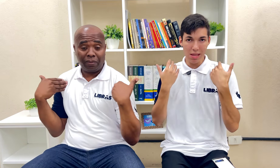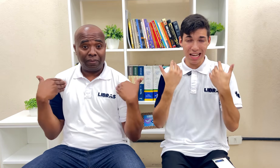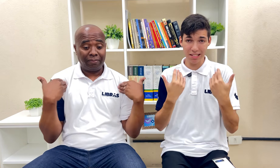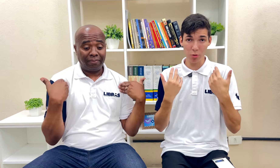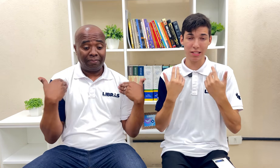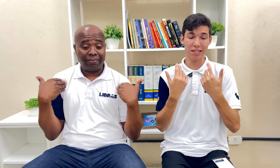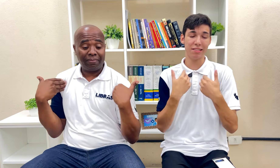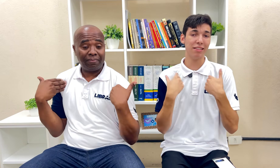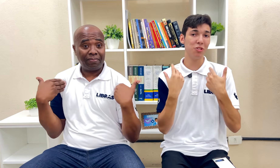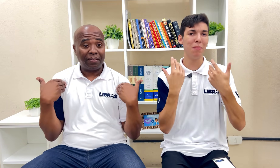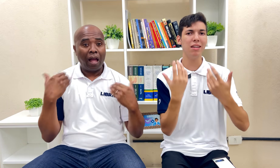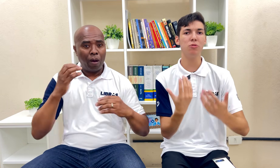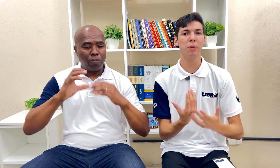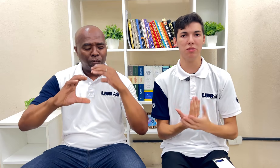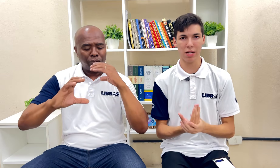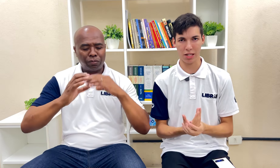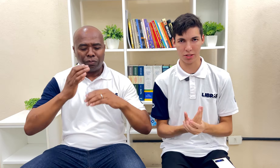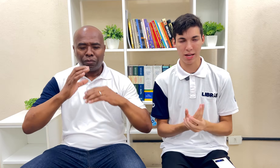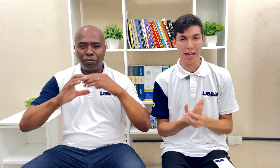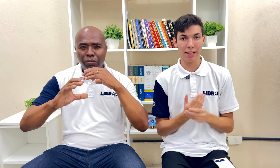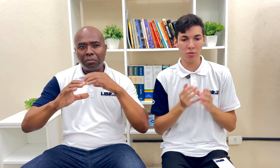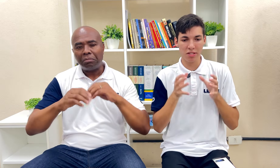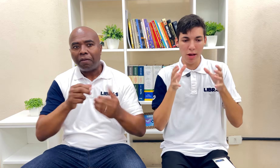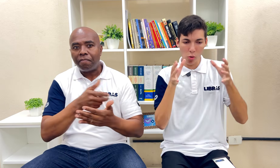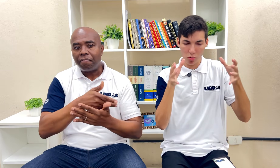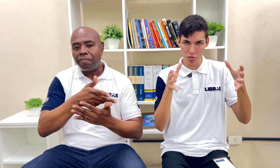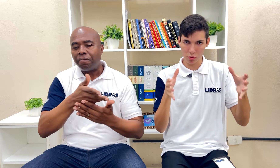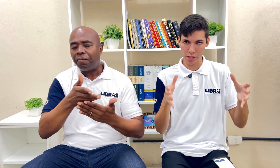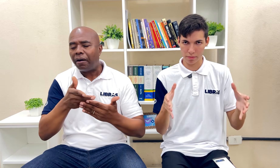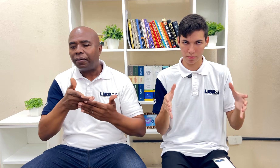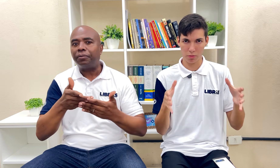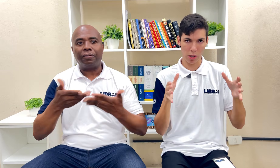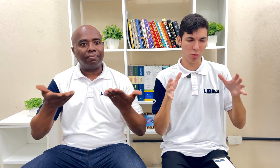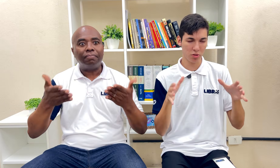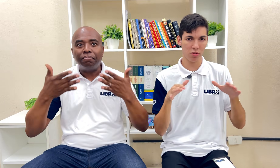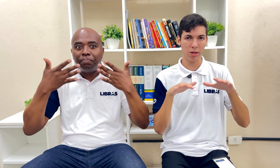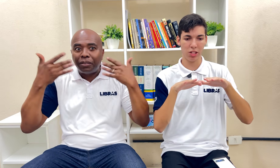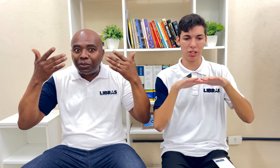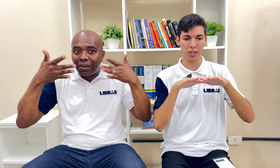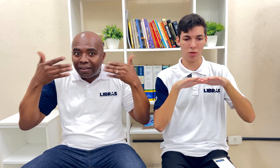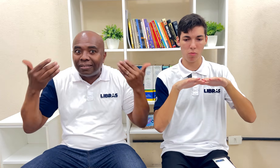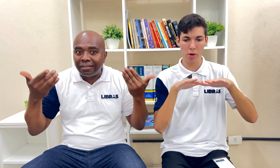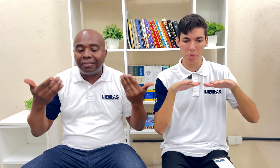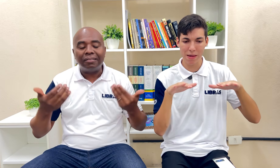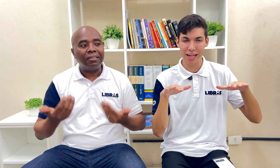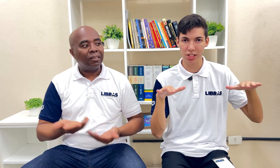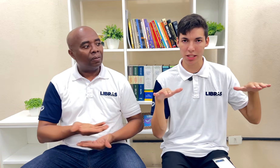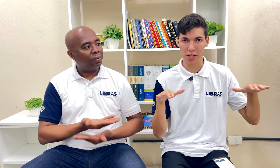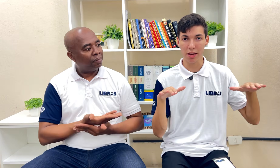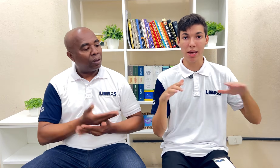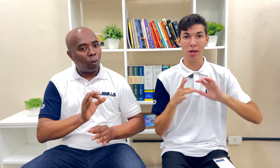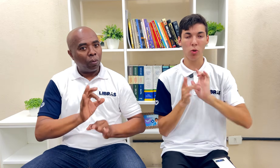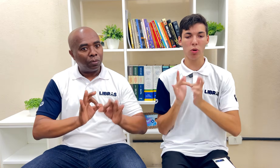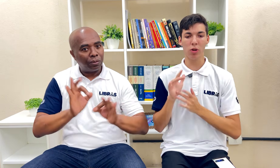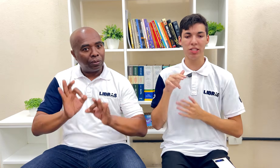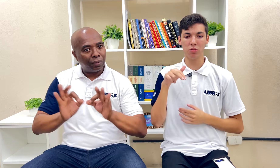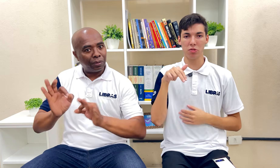Essa música ela se trata de mais de um personagem. Então se eu construir na construção imagética o meu ambiente aqui, e eu coloquei Jesus do